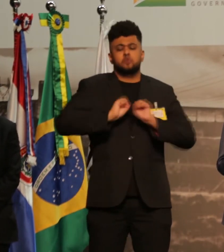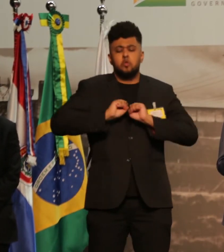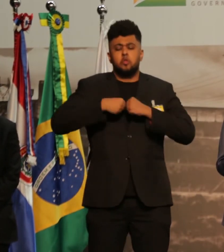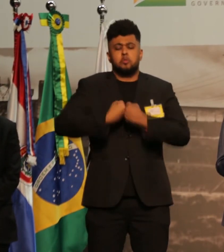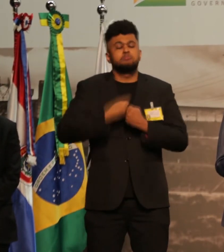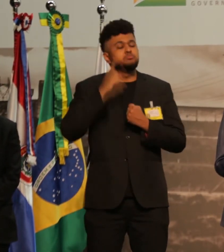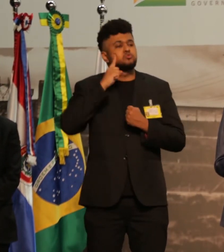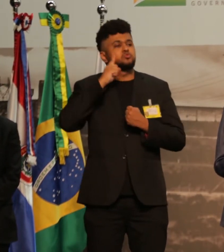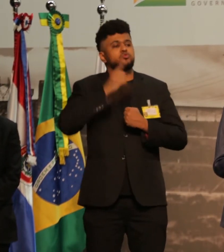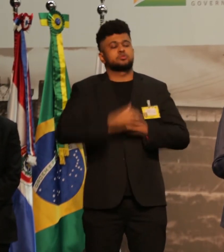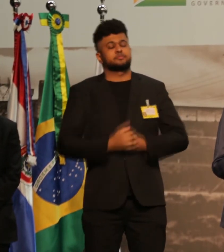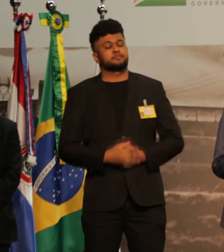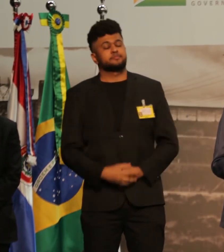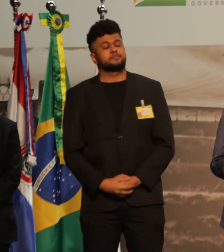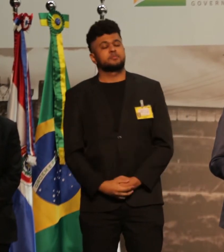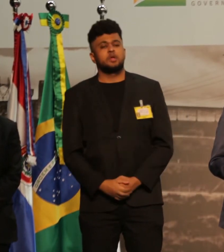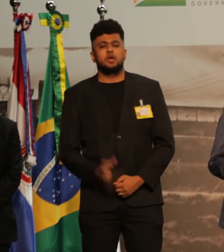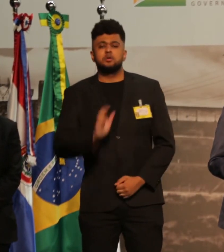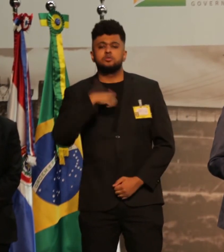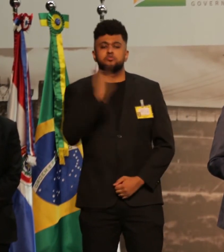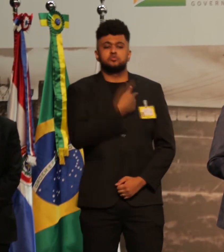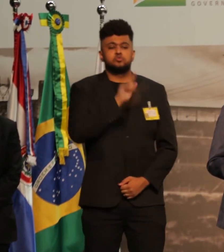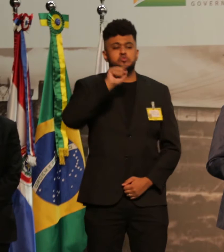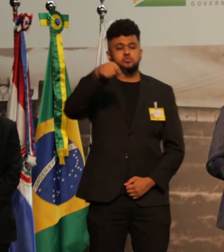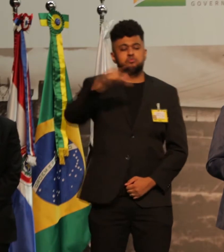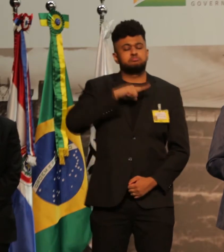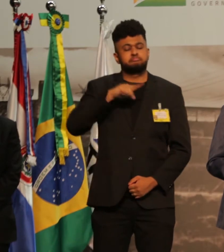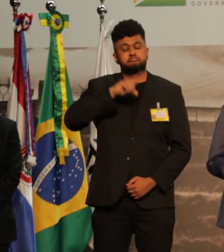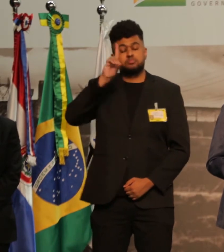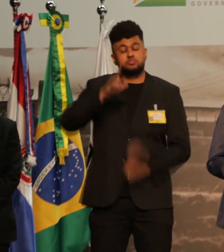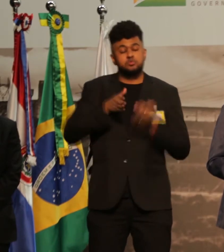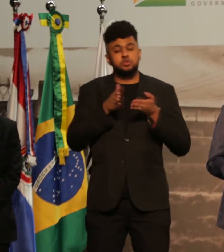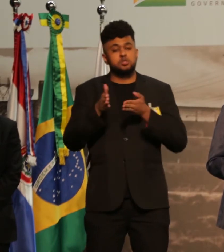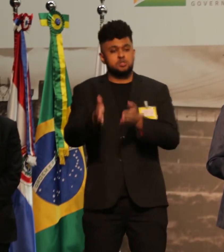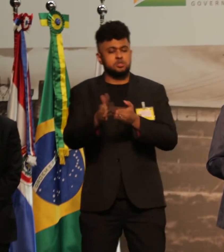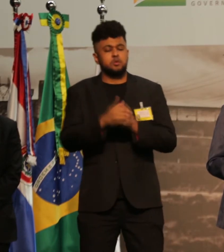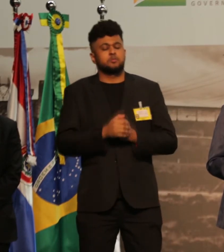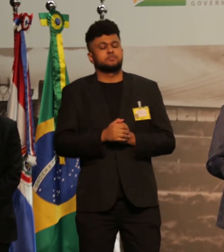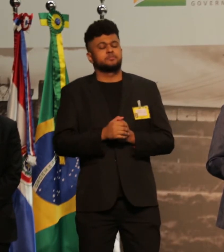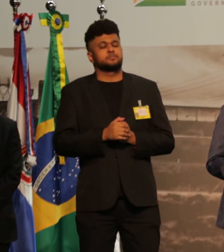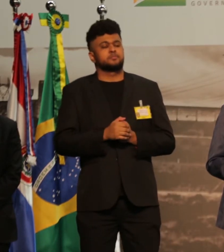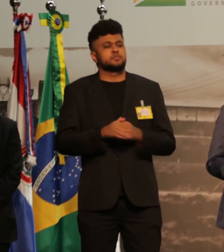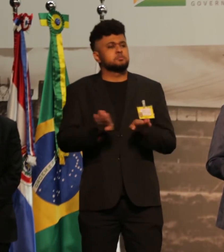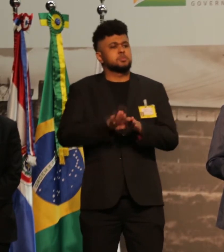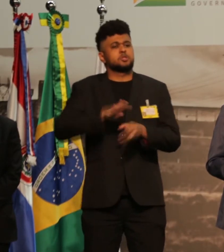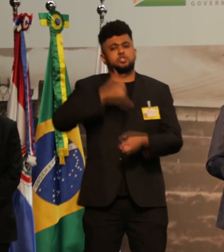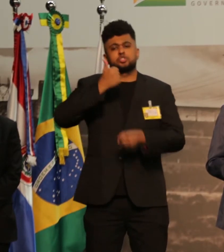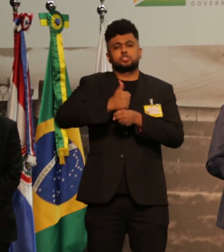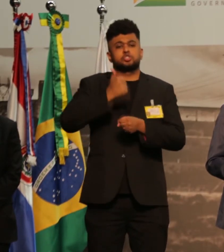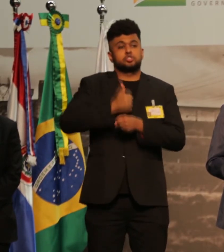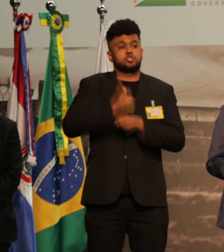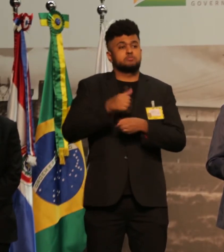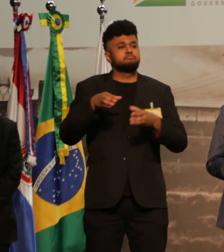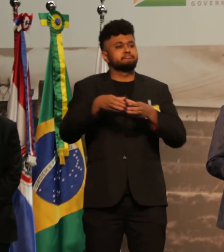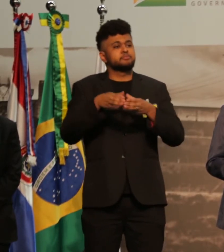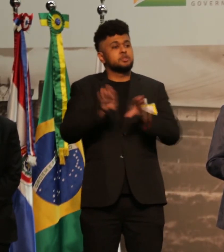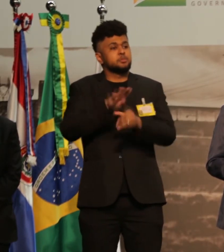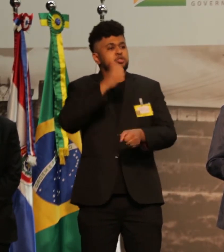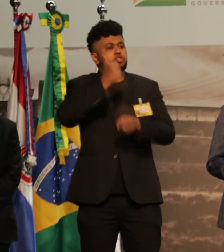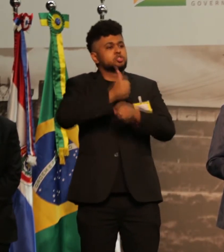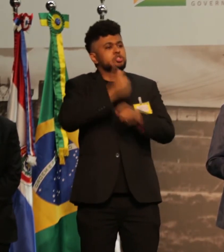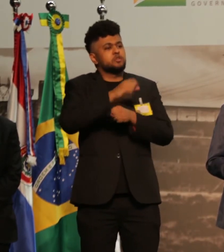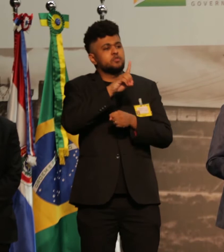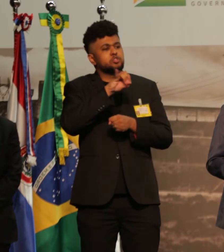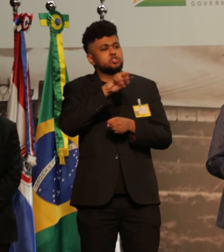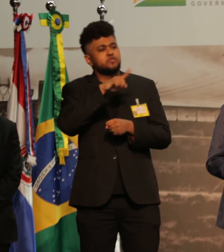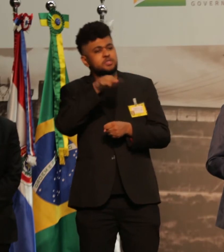lutas diárias. Dos nossos outros 3 livros de direção, superintendentes, chefe de departamento e chefe de